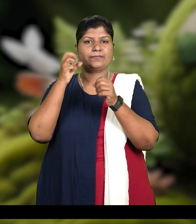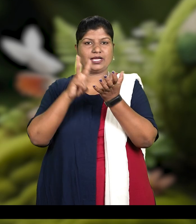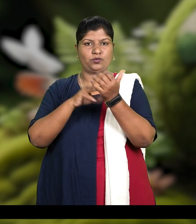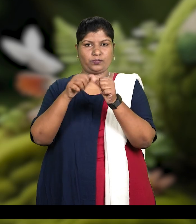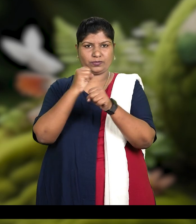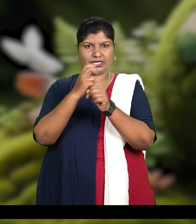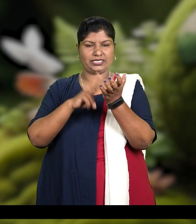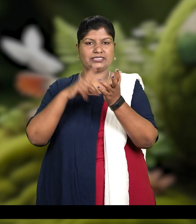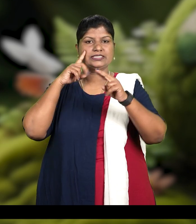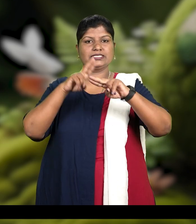बायोमॅग्निफिकेशन.